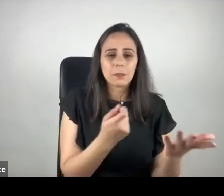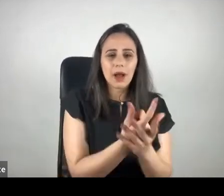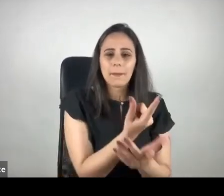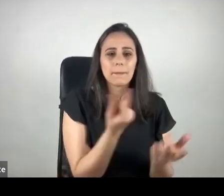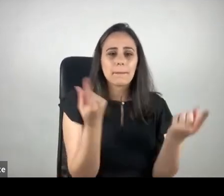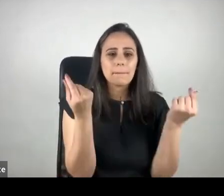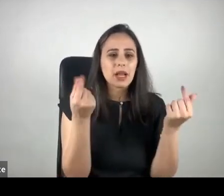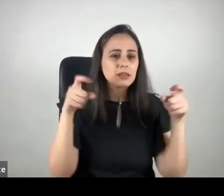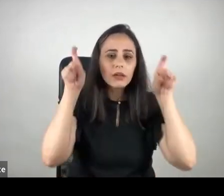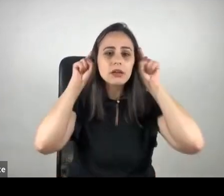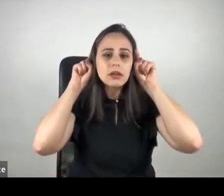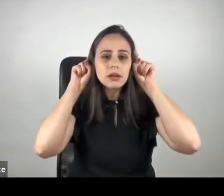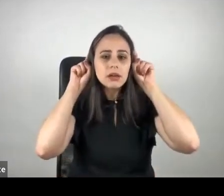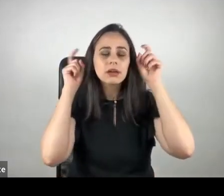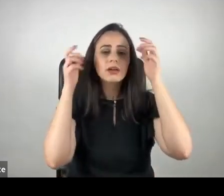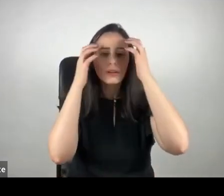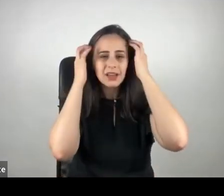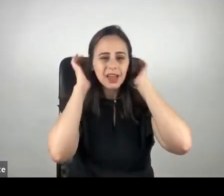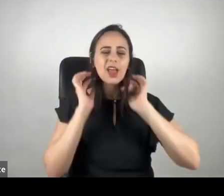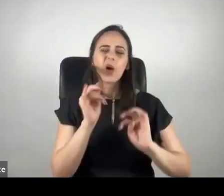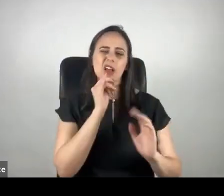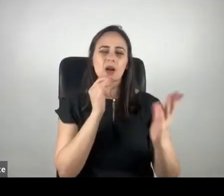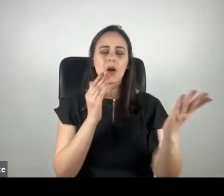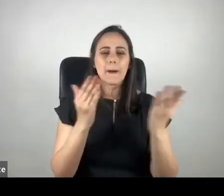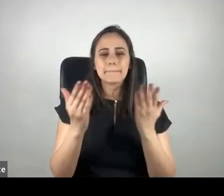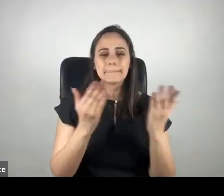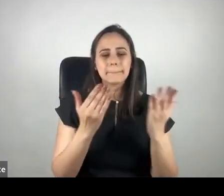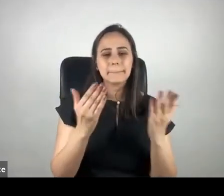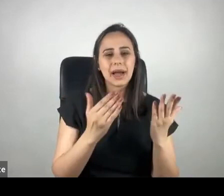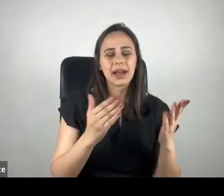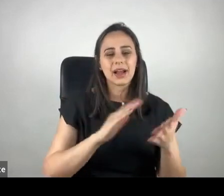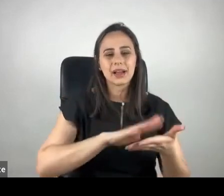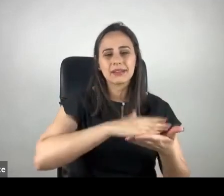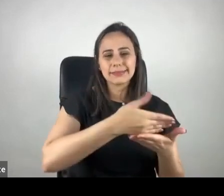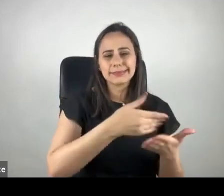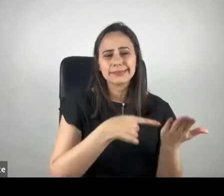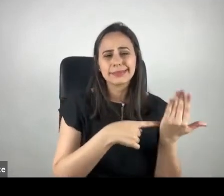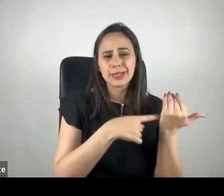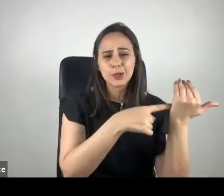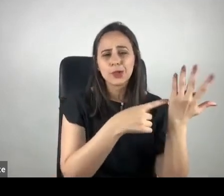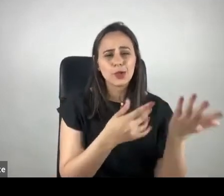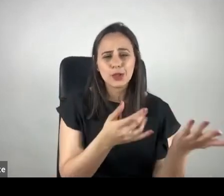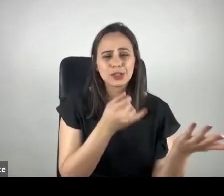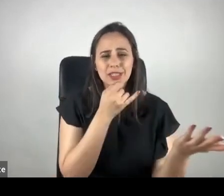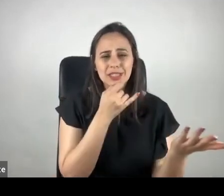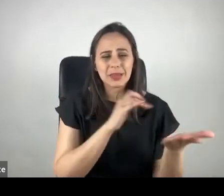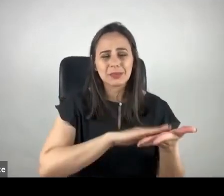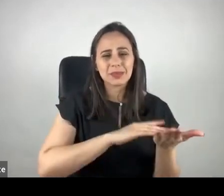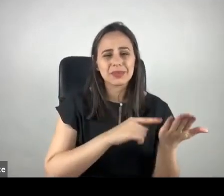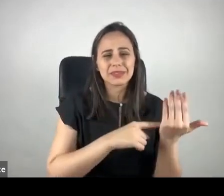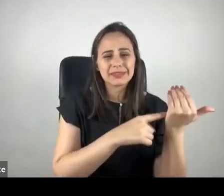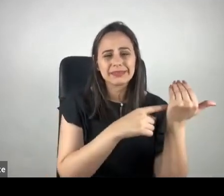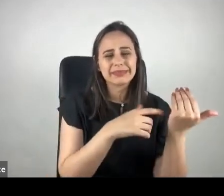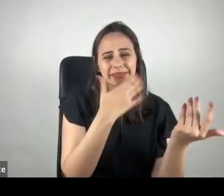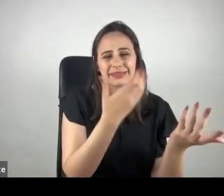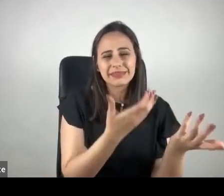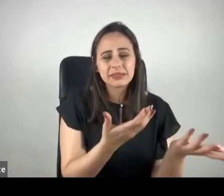meu aparelho auditivo, está comparando com o MacBook, tem mais ou menos tecnologia que o MacBook. Mas